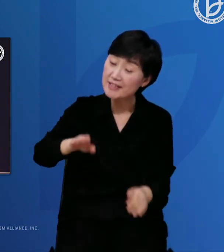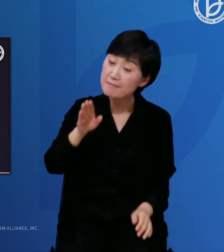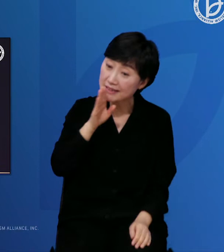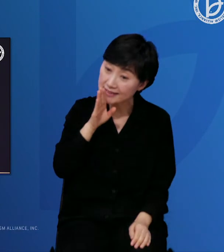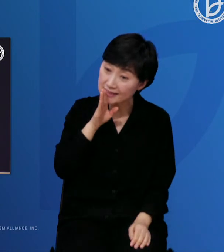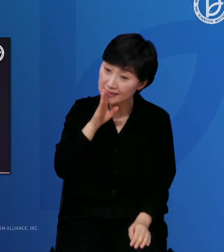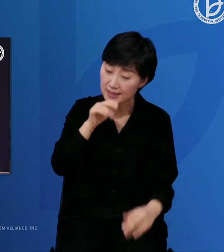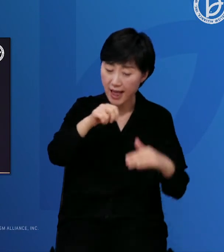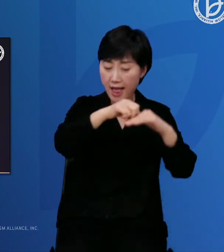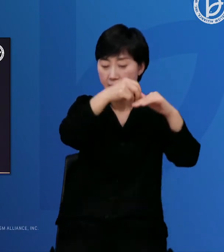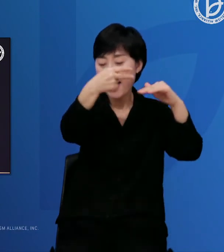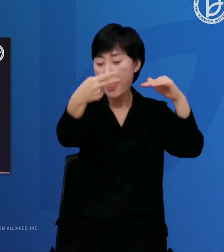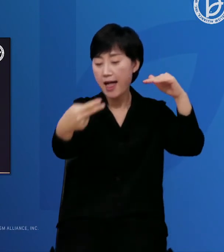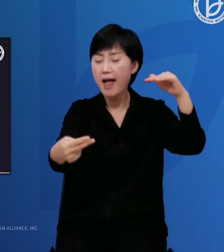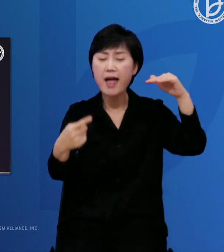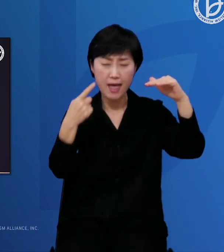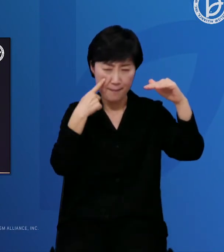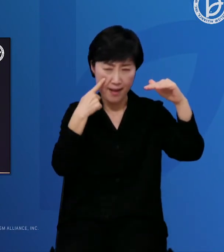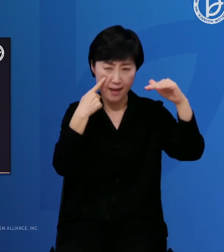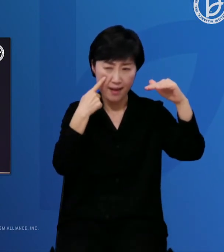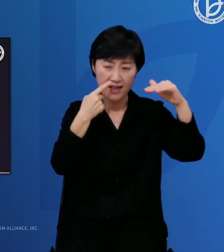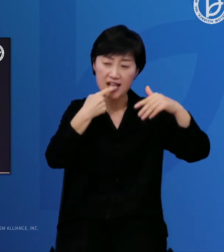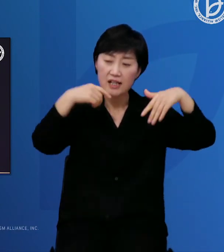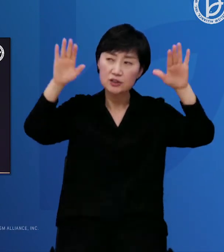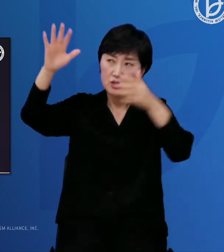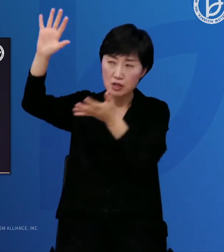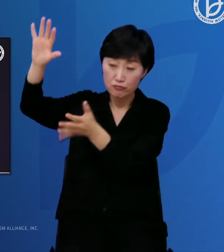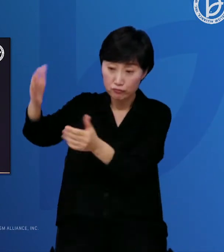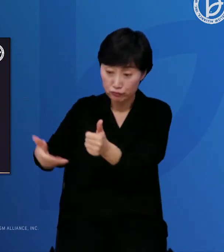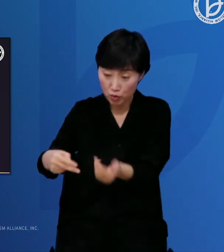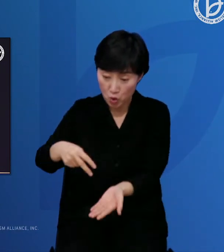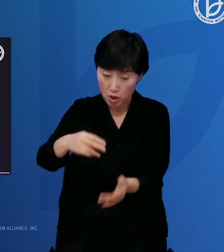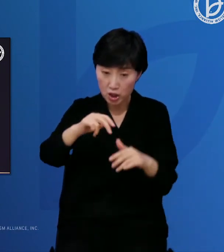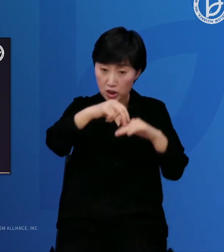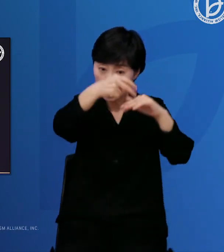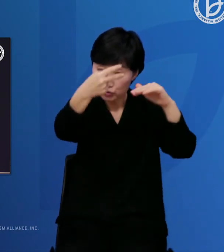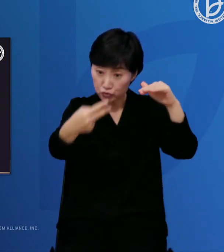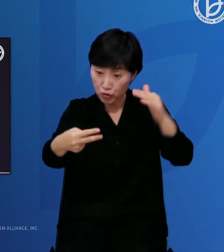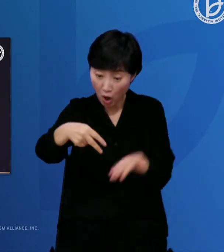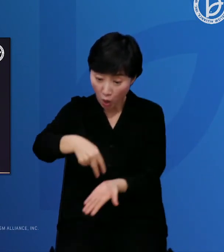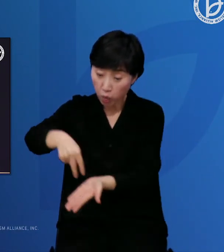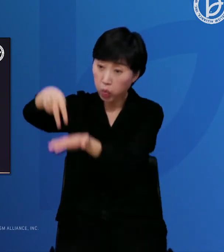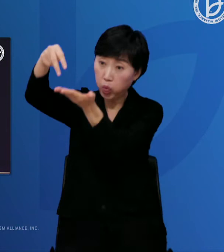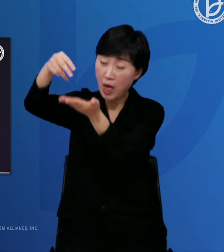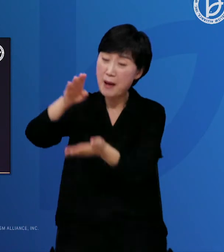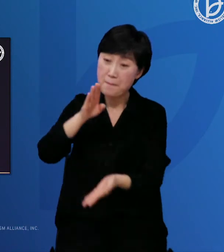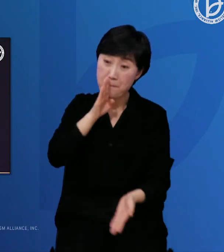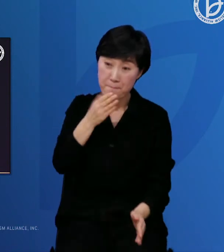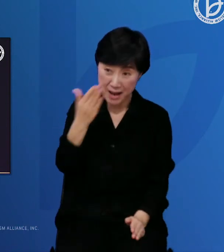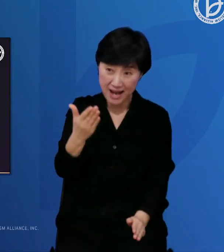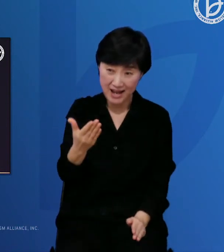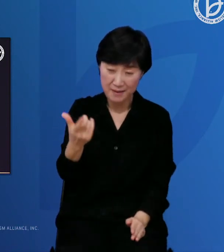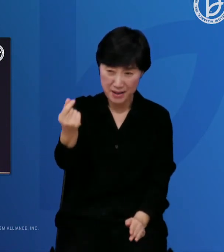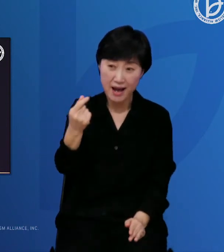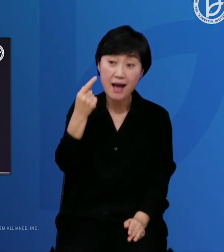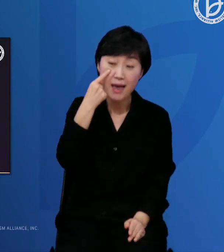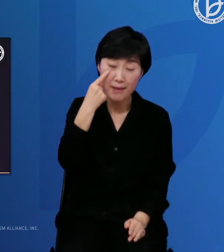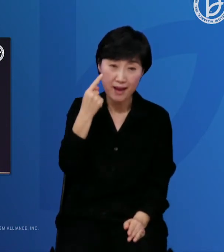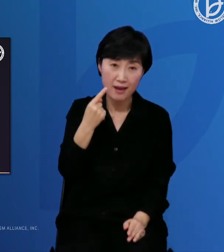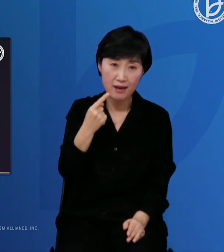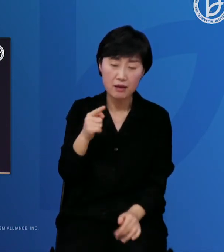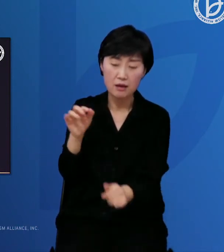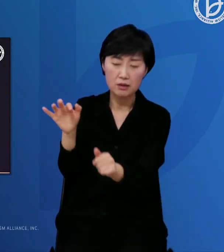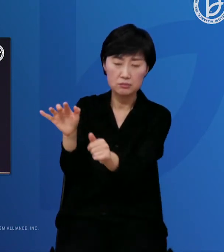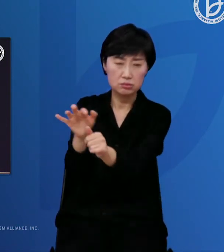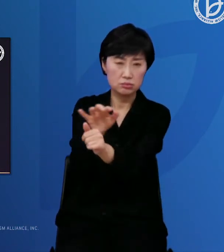보내서 받쳐줄 거 아니냐? 이렇게 나왔어요. Aren't you the son of God? If you are the son of God, throw yourself down because it's written that God will prevent you from striking your foot against a stone